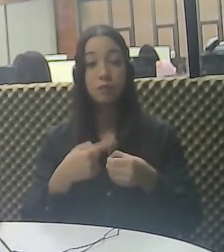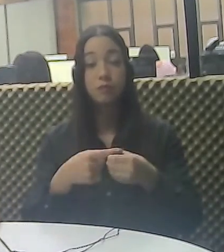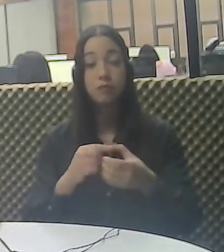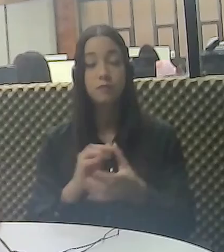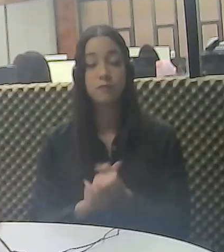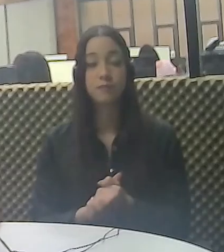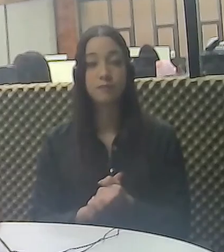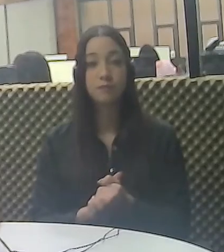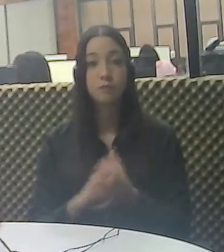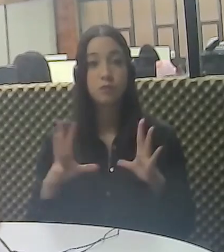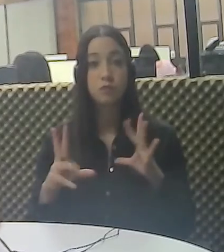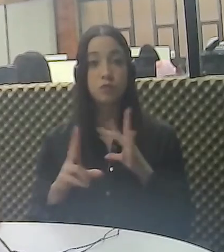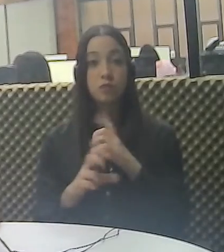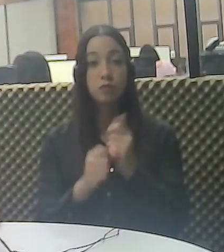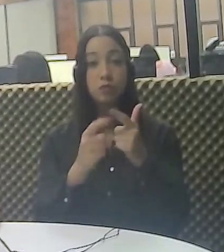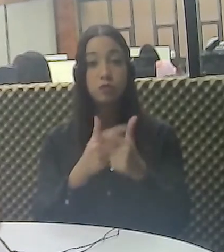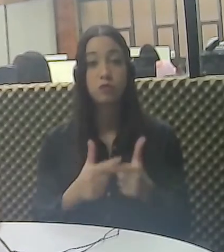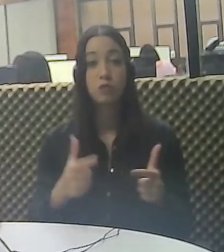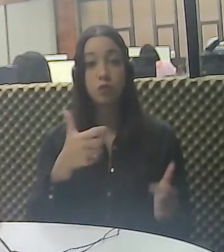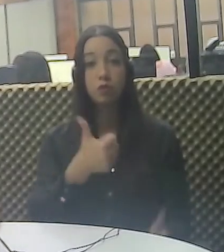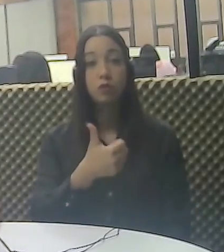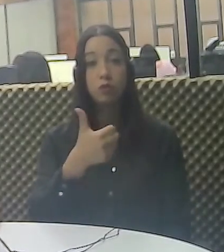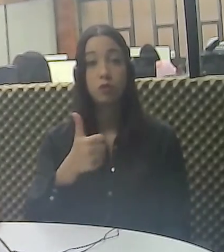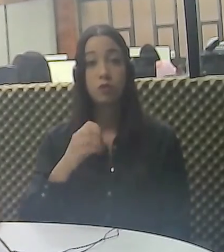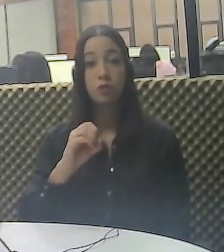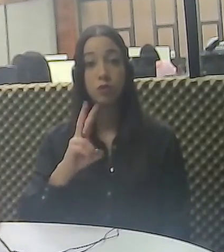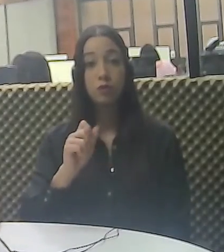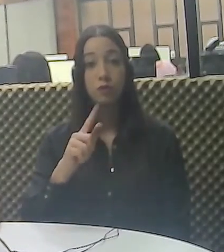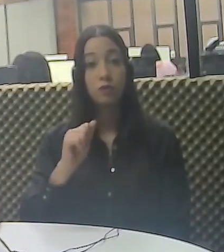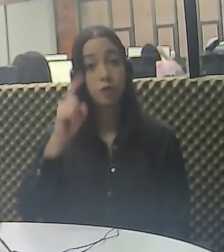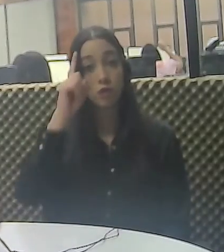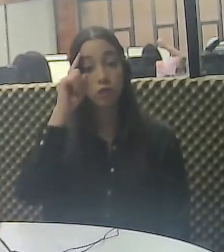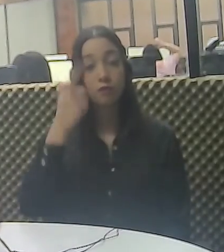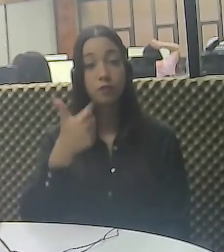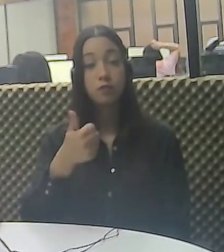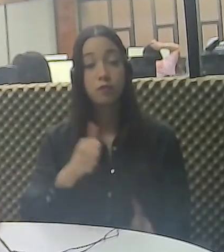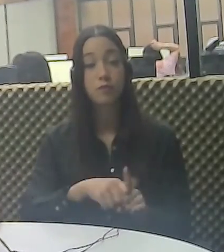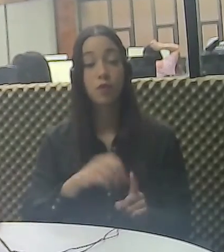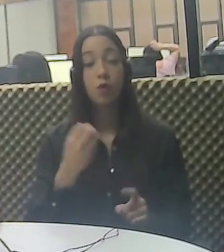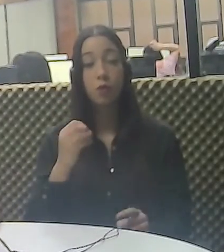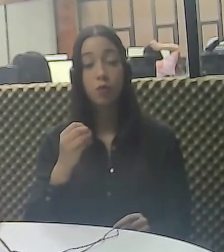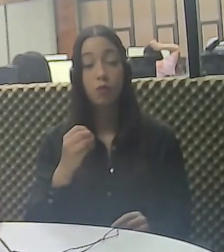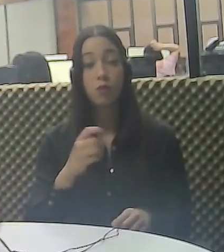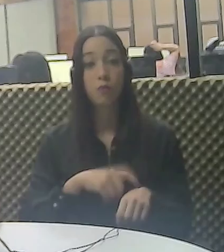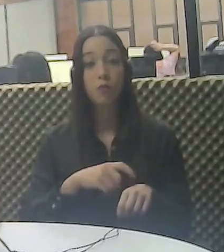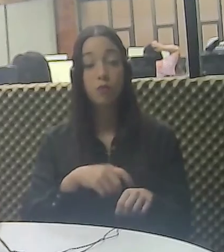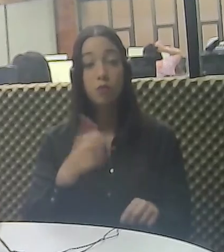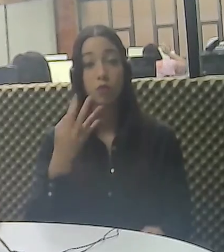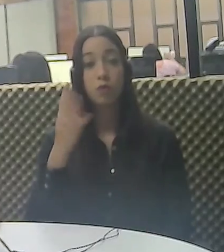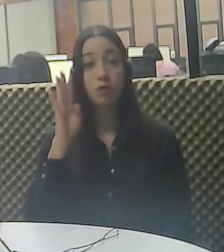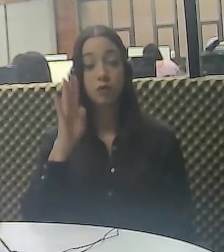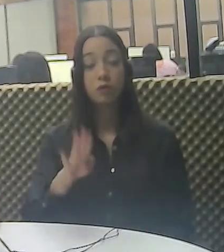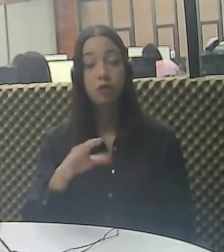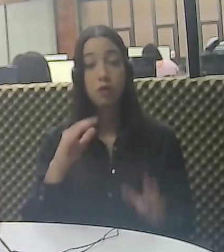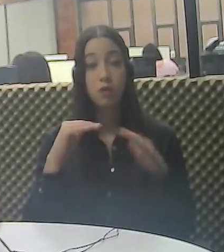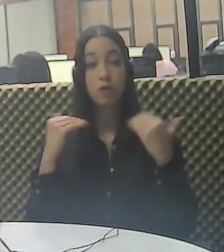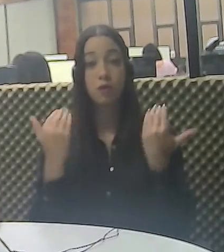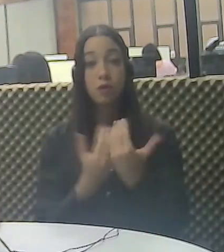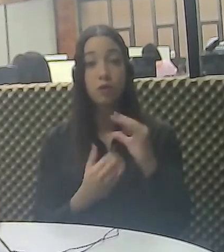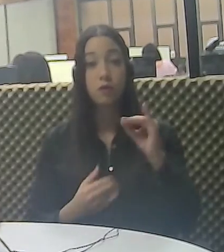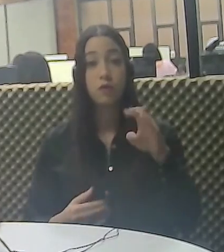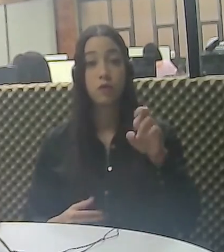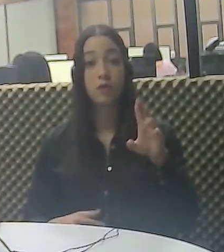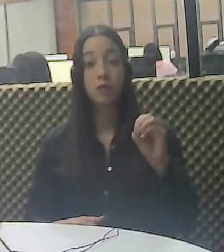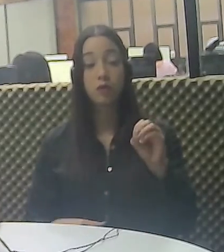ao todo serão sorteadas 110 vagas no dia 21 de outubro as duas da tarde no auditório Cícero Diniz